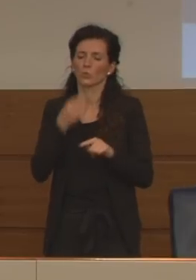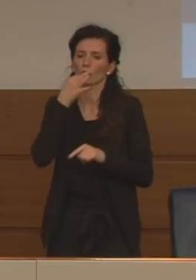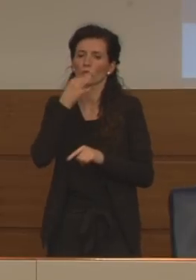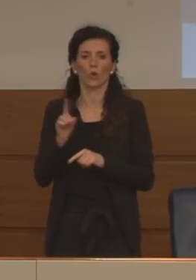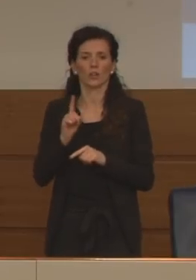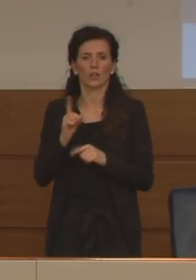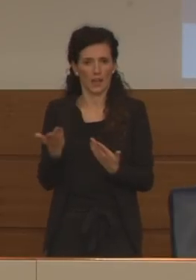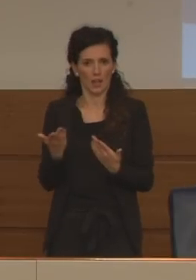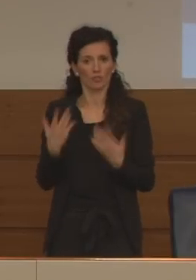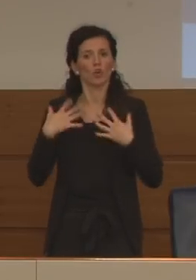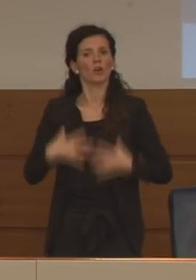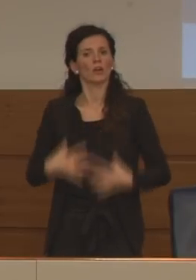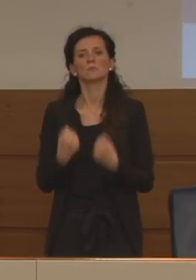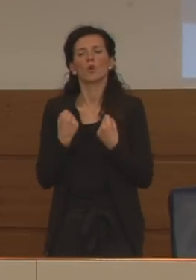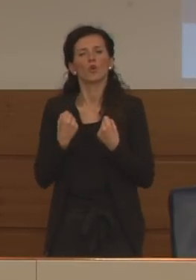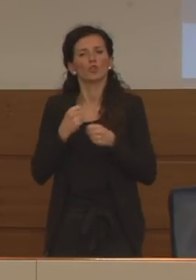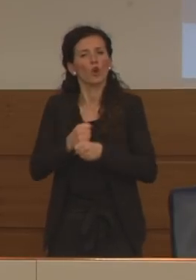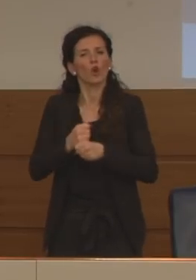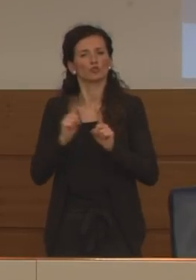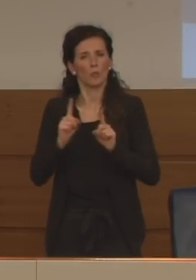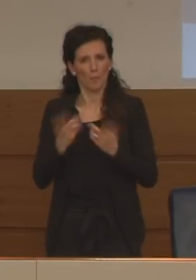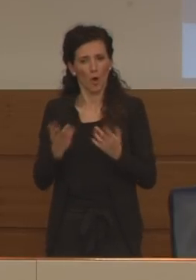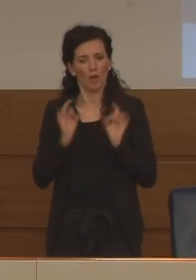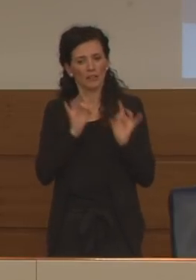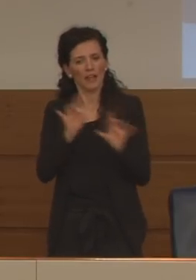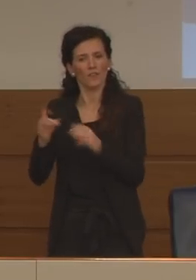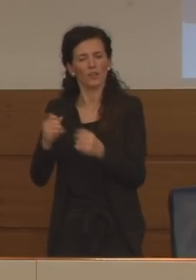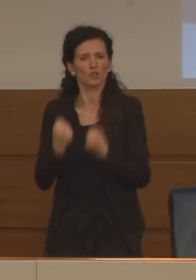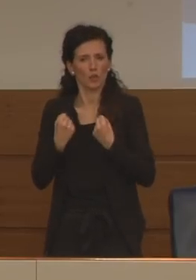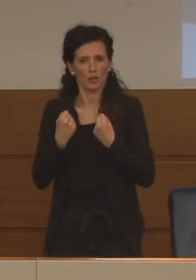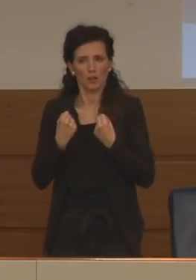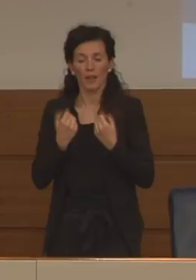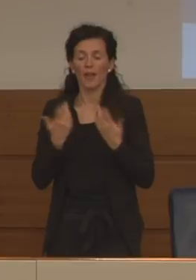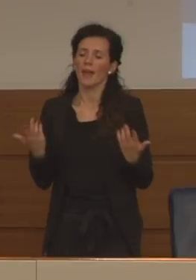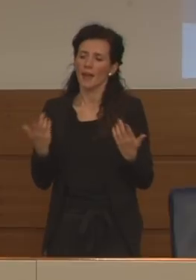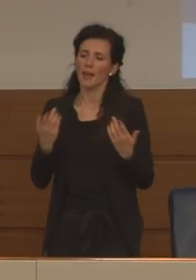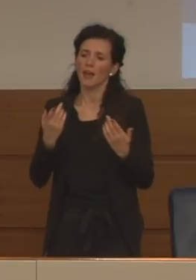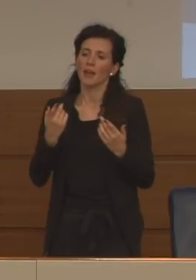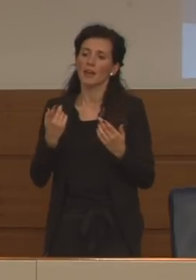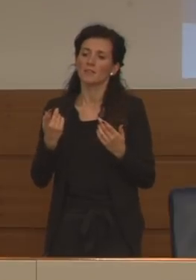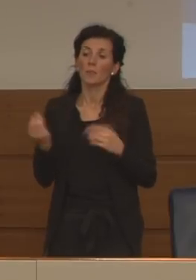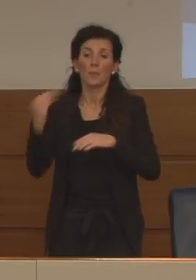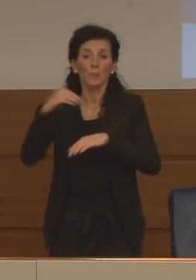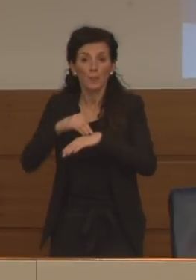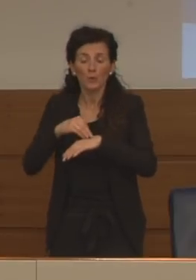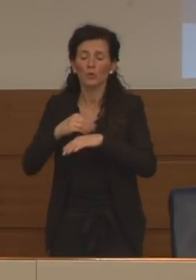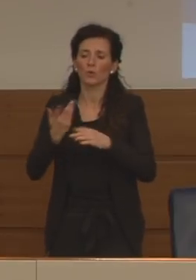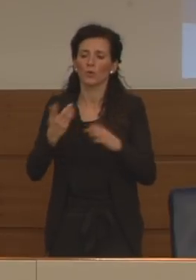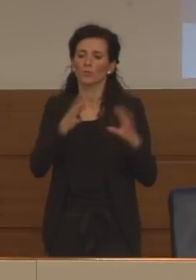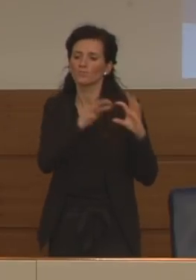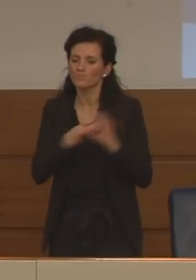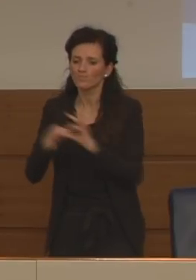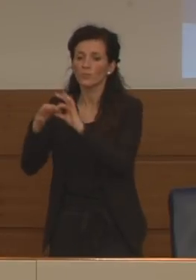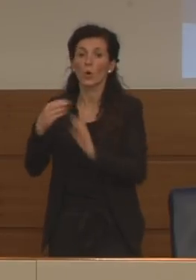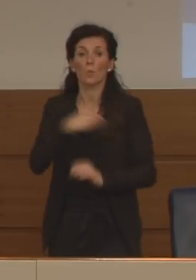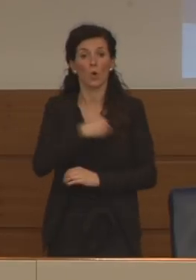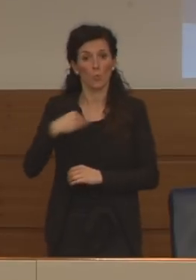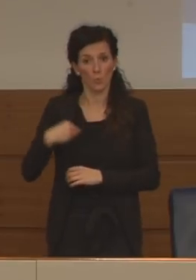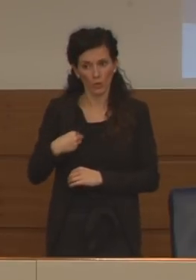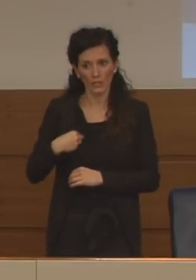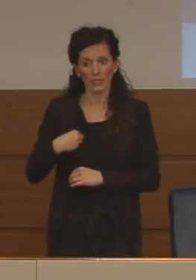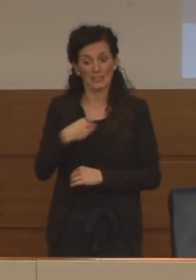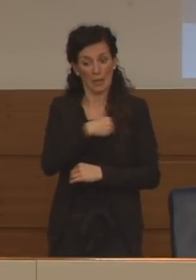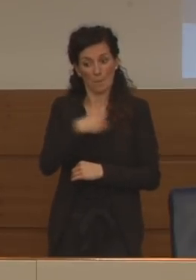è di fatto un sistema di insufficienza respirato la polmonite che in